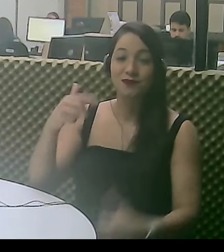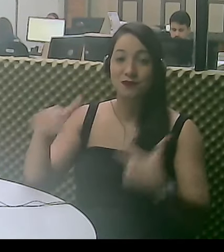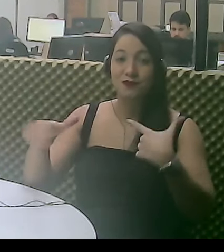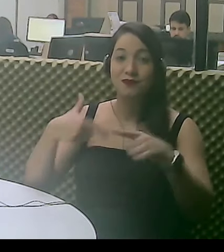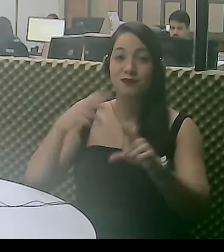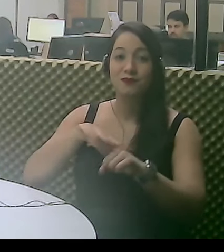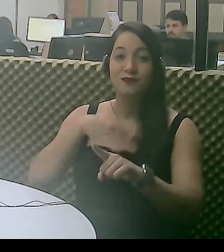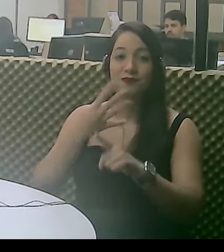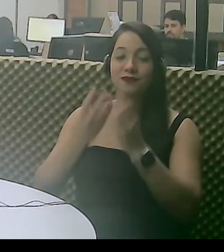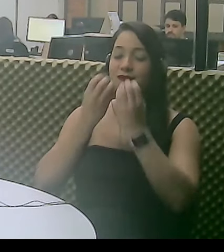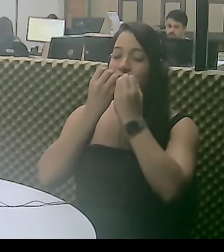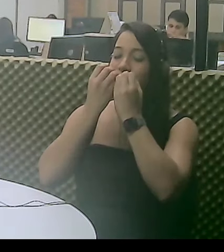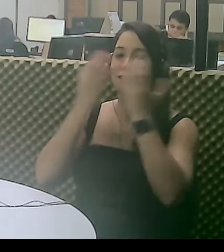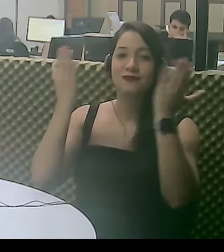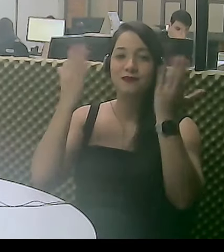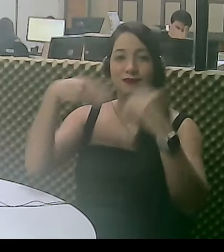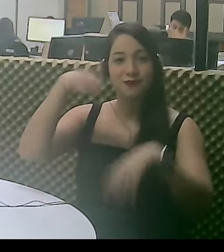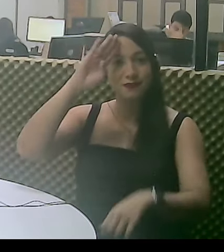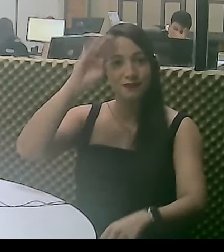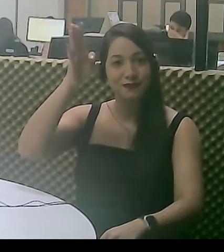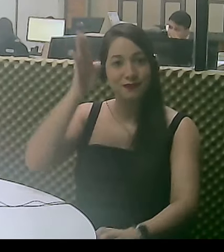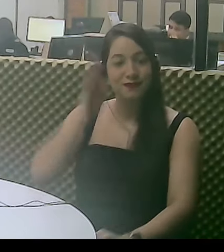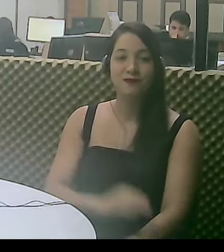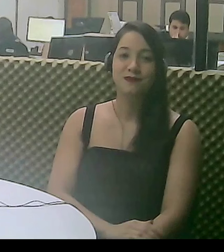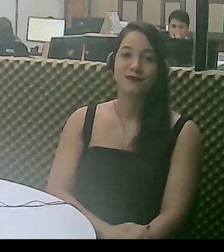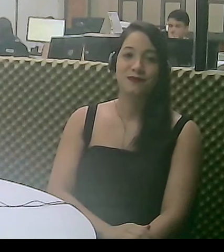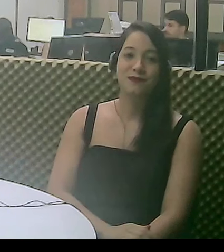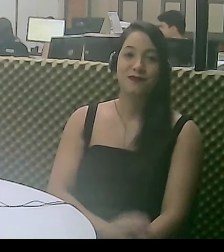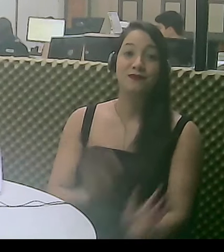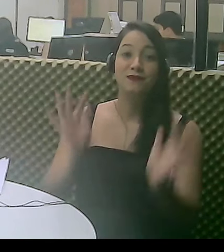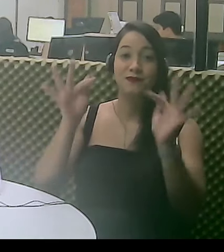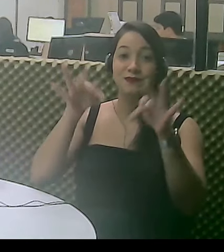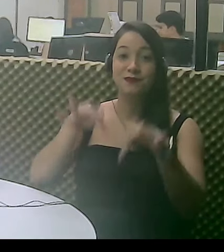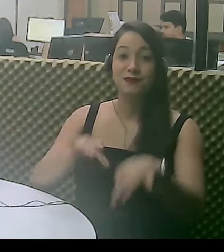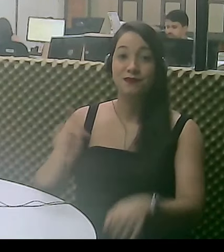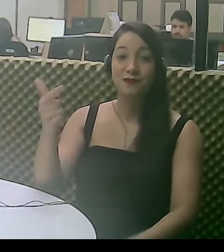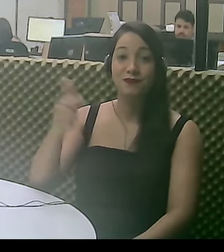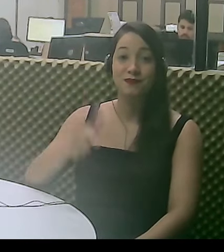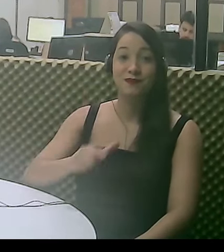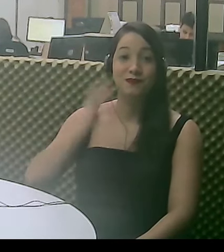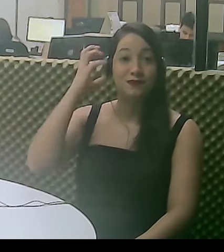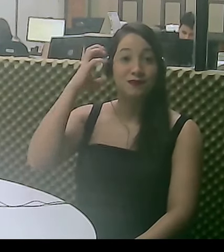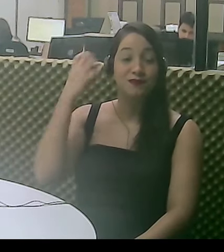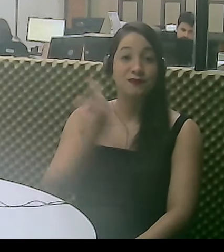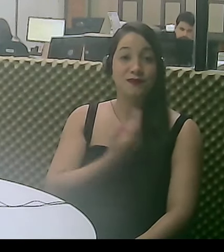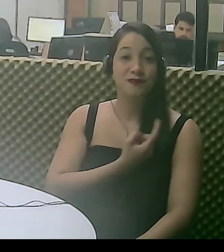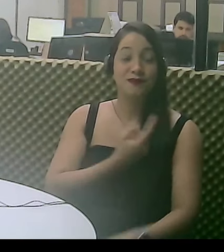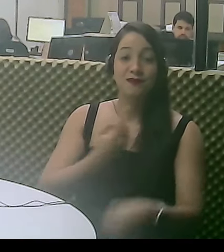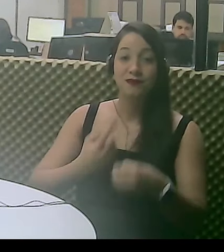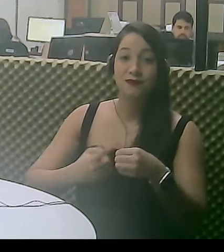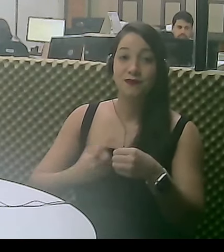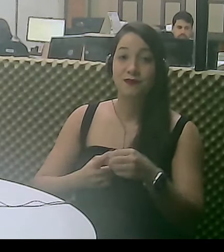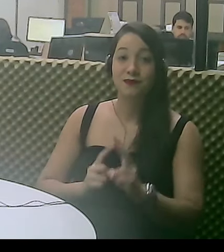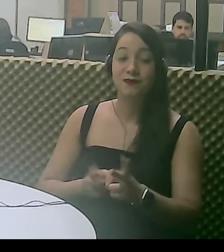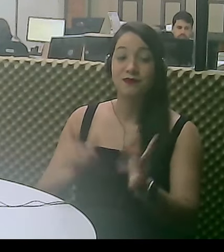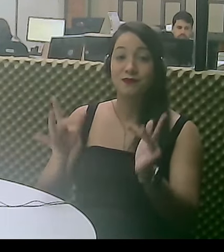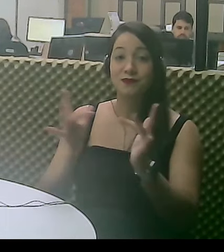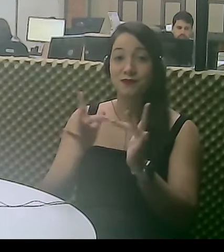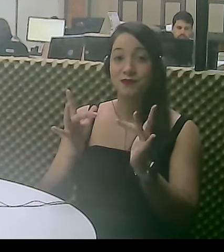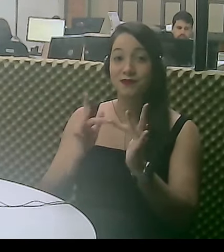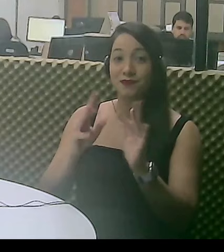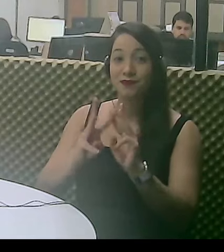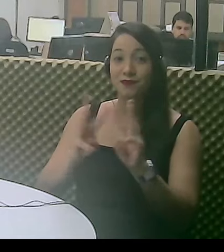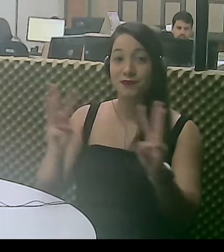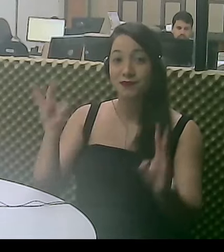Uberlândia fazer mais fazer bem até a próxima fica por aqui mais uma edição do programa da Rádio nossa